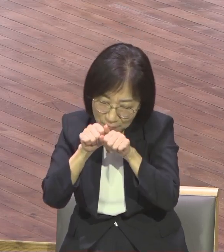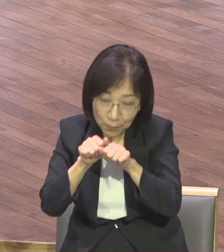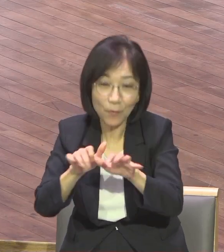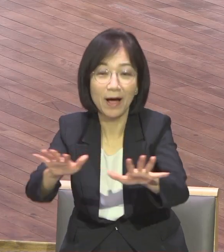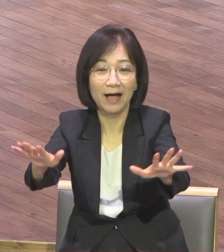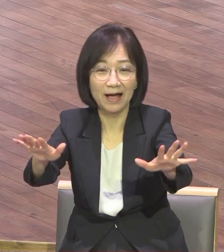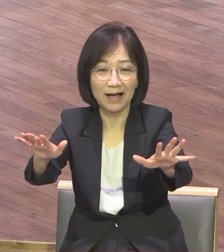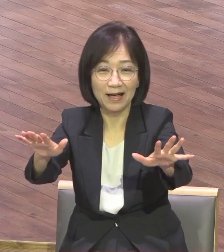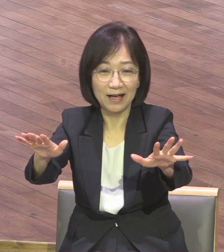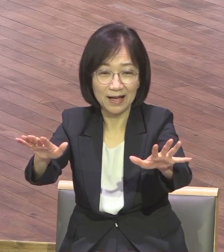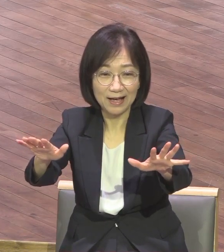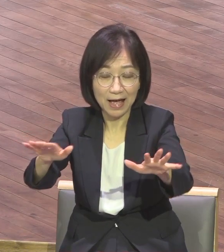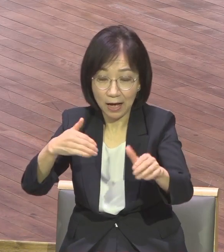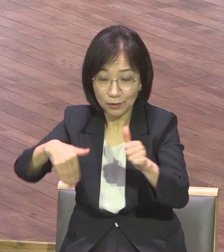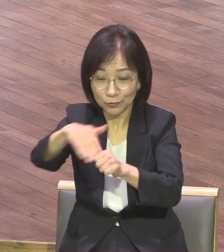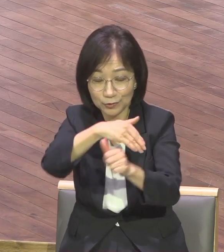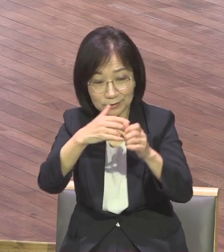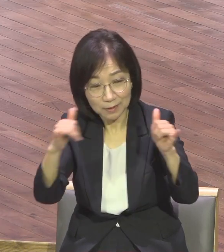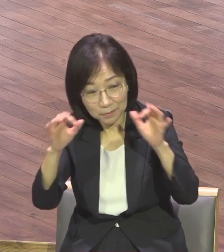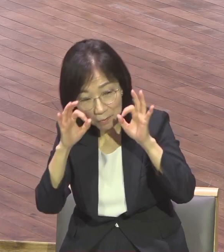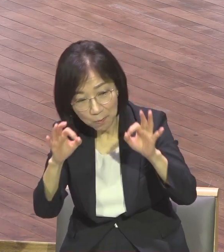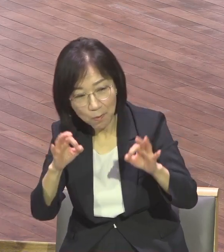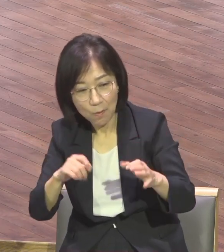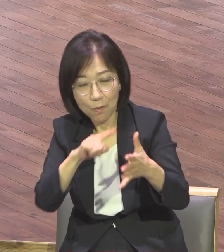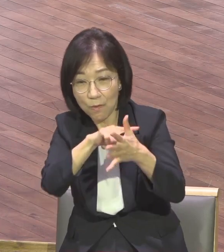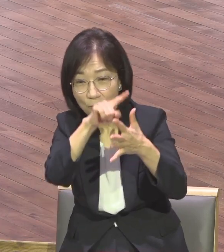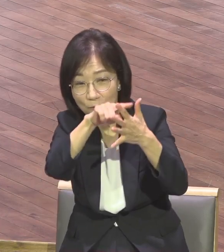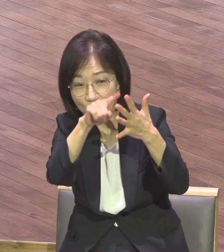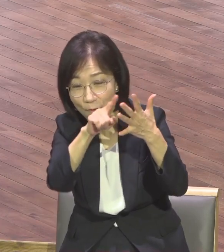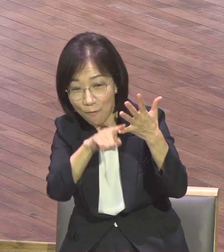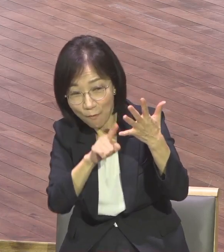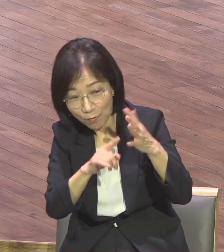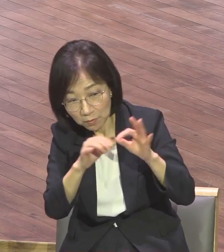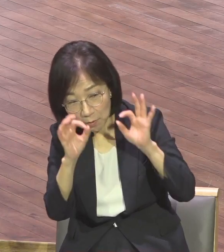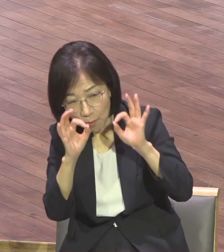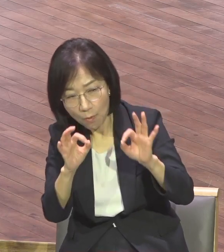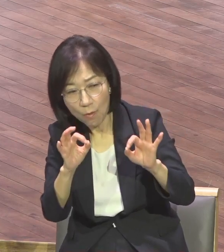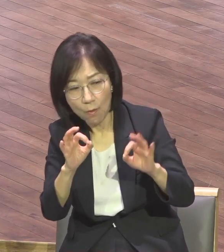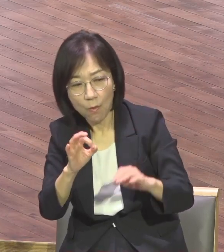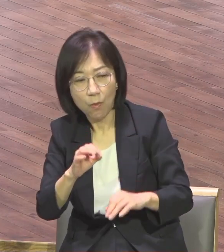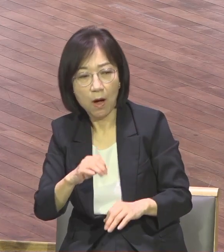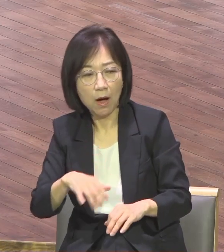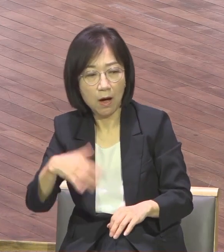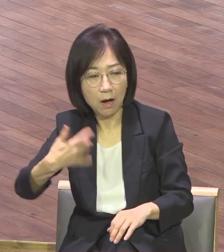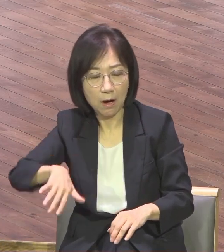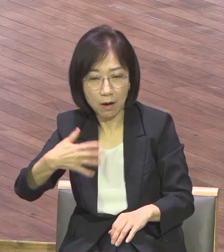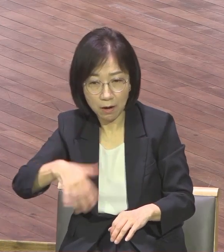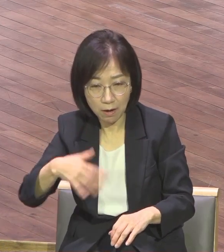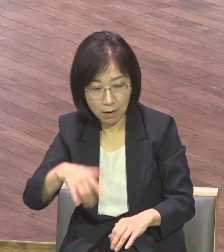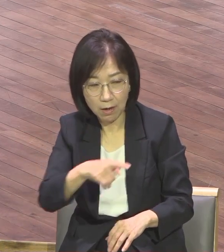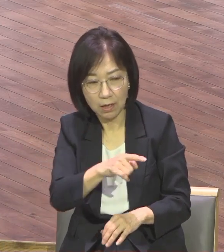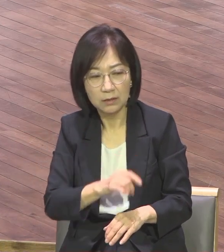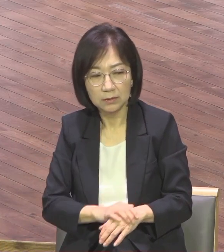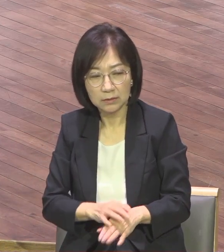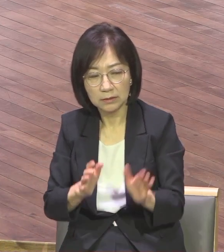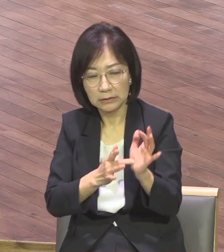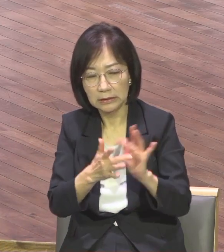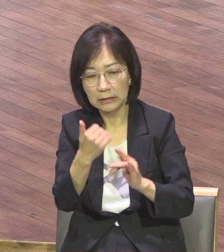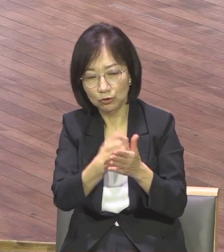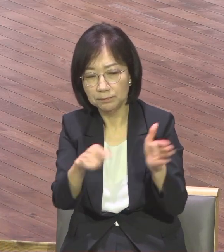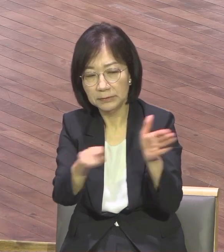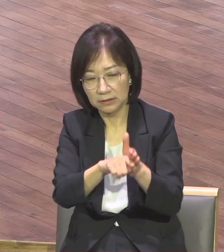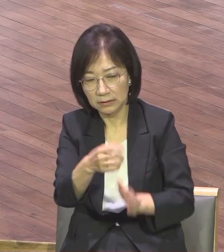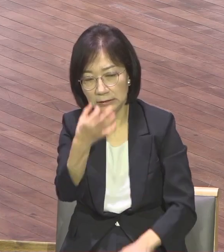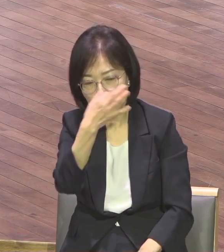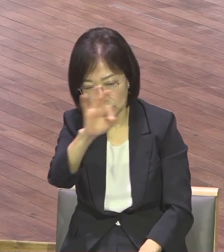나서 주위의 사람들에게 복음의 선한 영향력을 계속해서 입히니까 그리스도 예수를 믿은